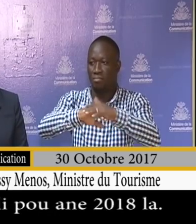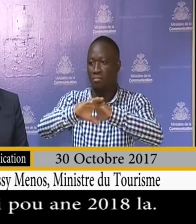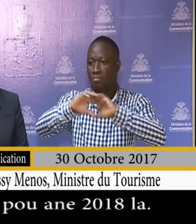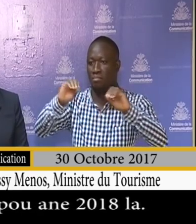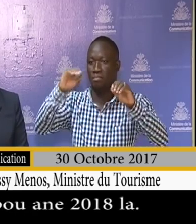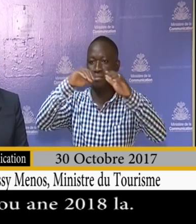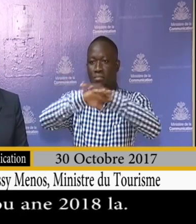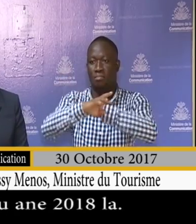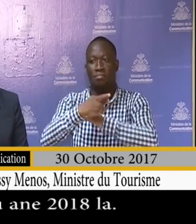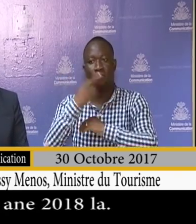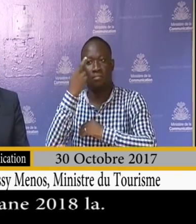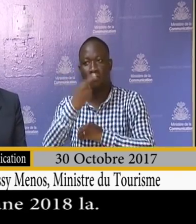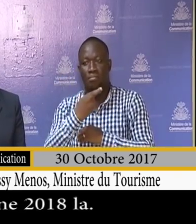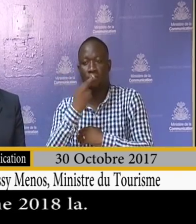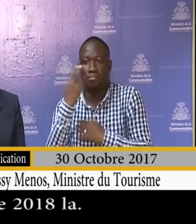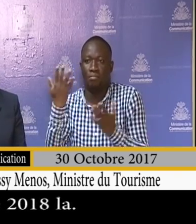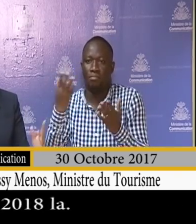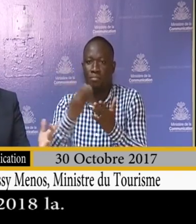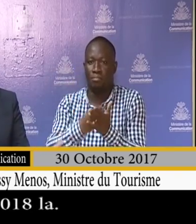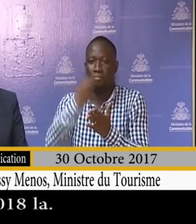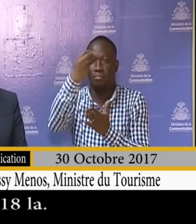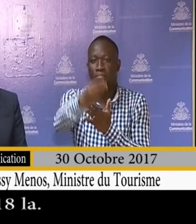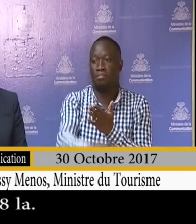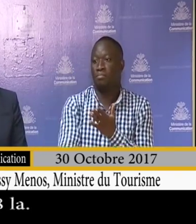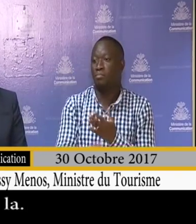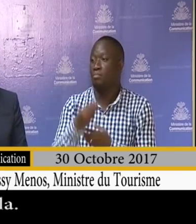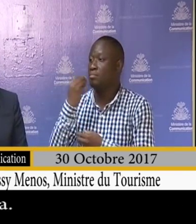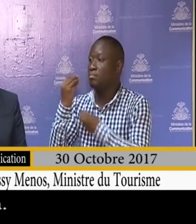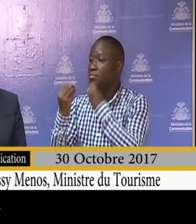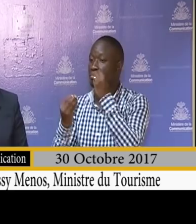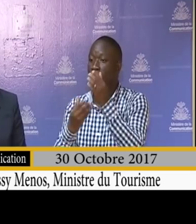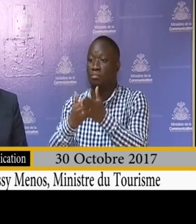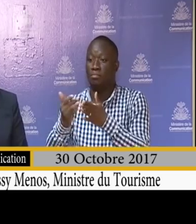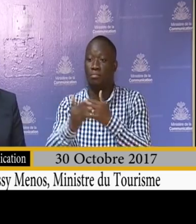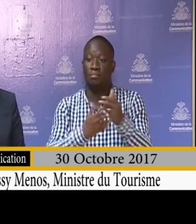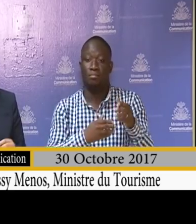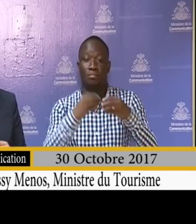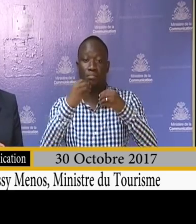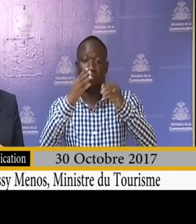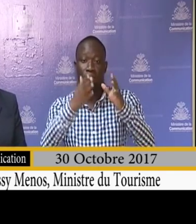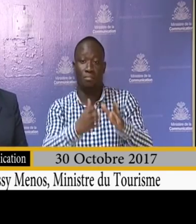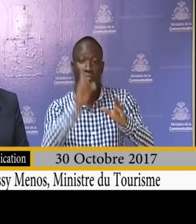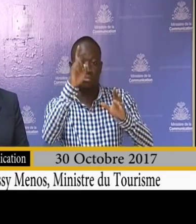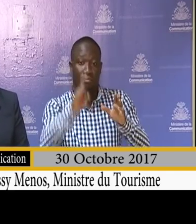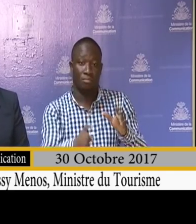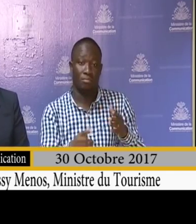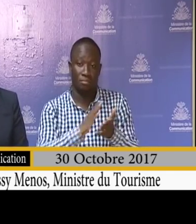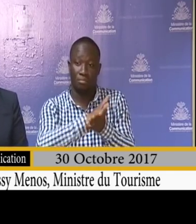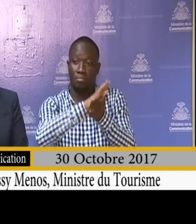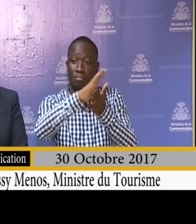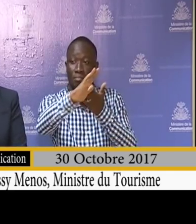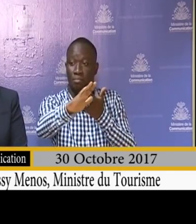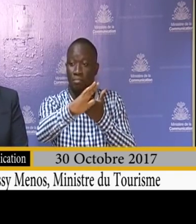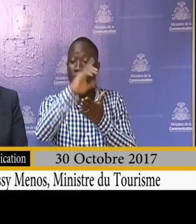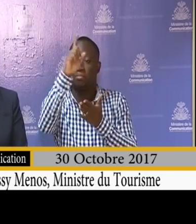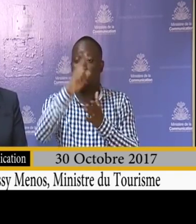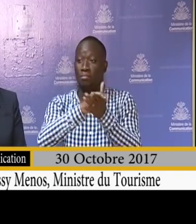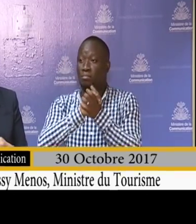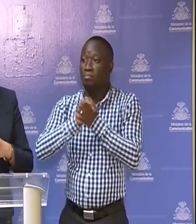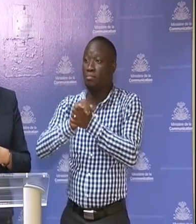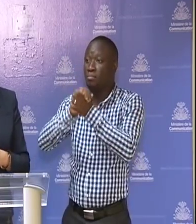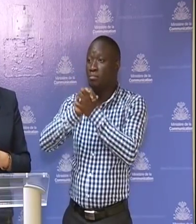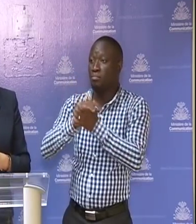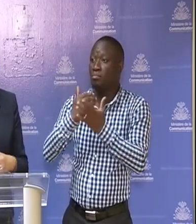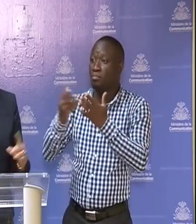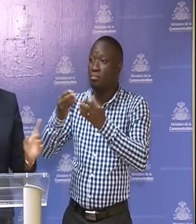soit entré dans un restaurant, vous avez acheté l'eau, mais l'autre côté, vous avez un bac machin, vous avez un machin, vous avez un minimum d'hygiène, vous avez un assuré que